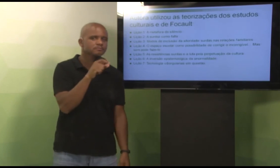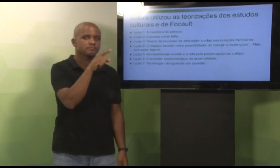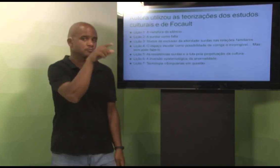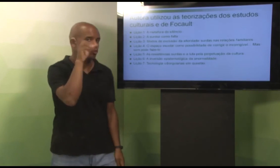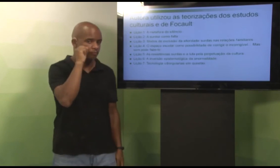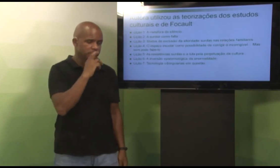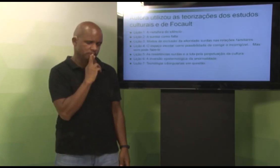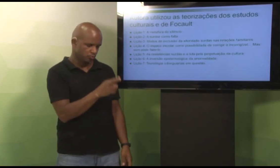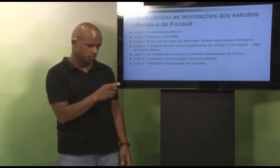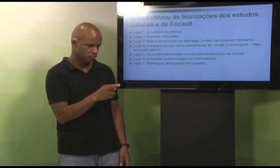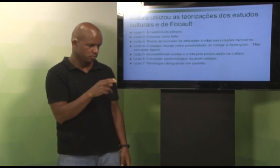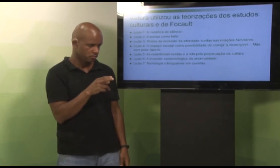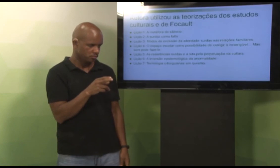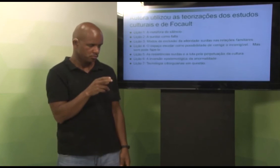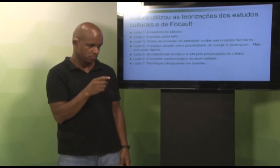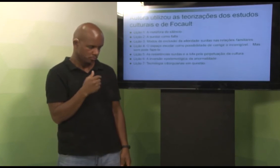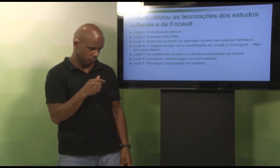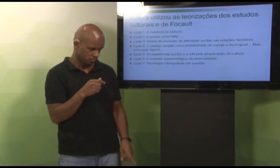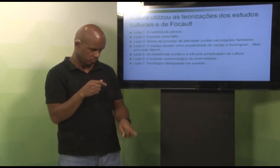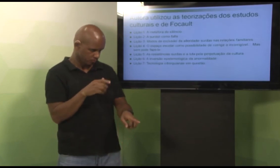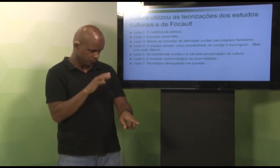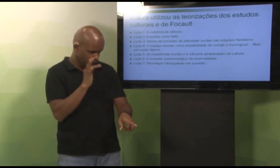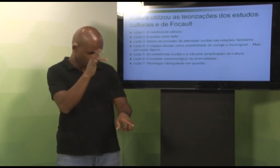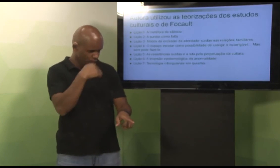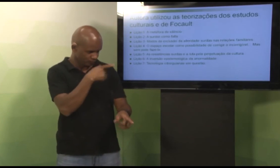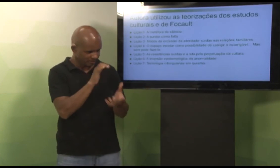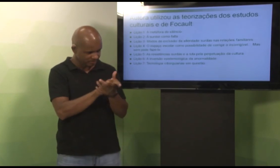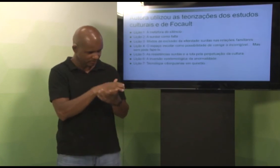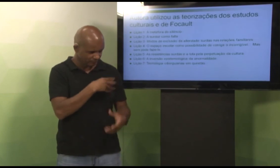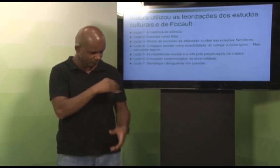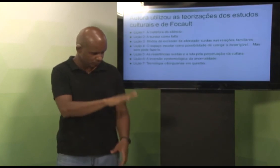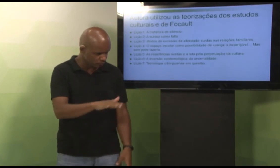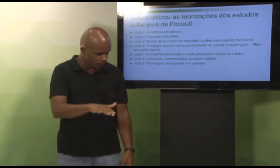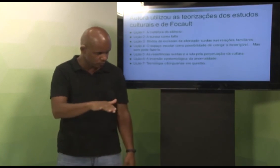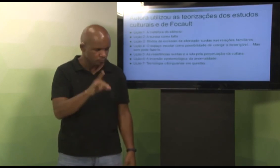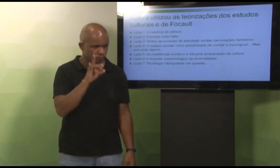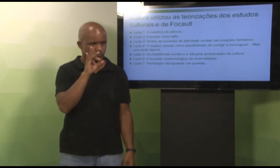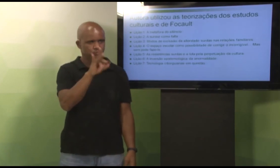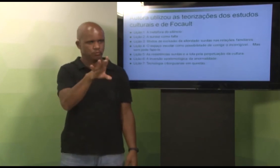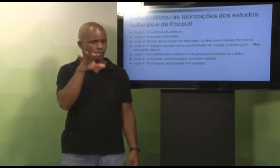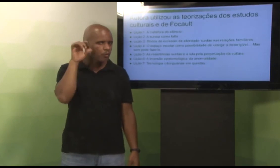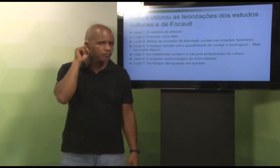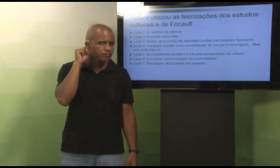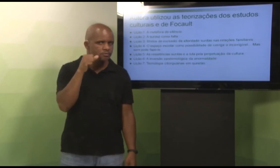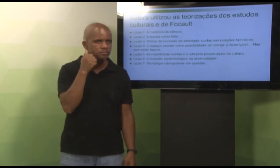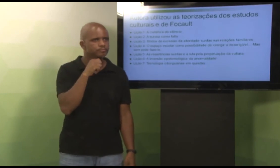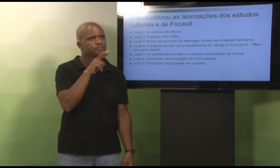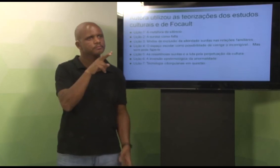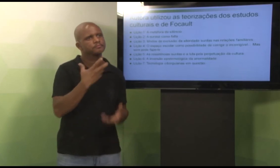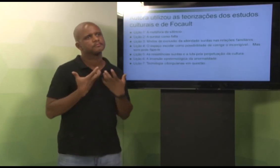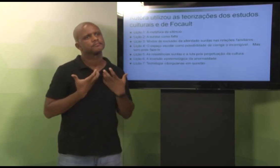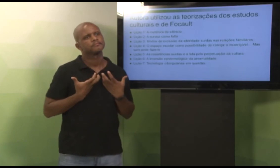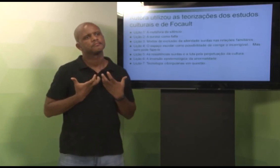E o homem ouvinte responde: eu casar com você? Não, eu só caso com ouvinte. E com